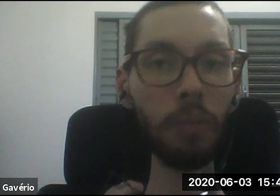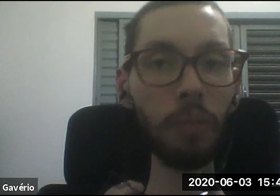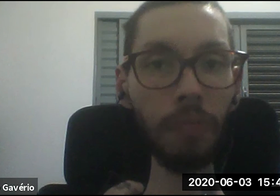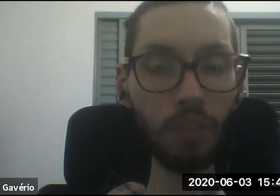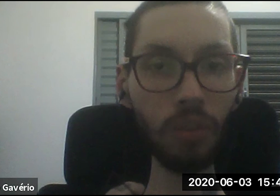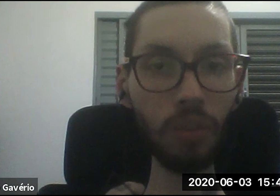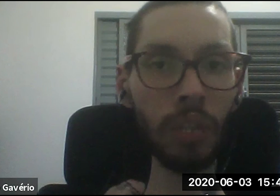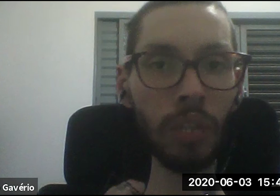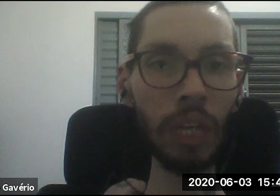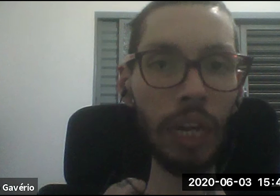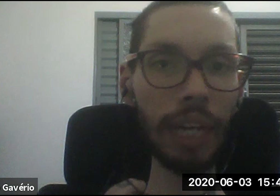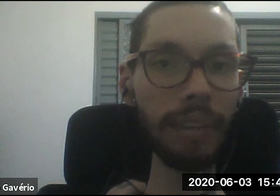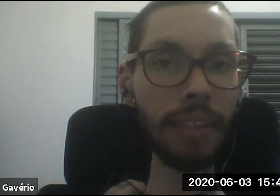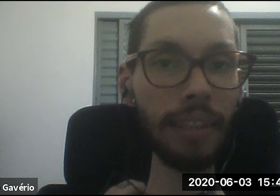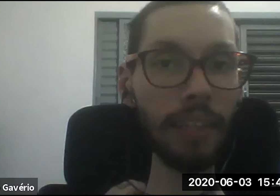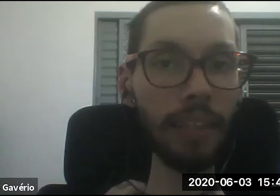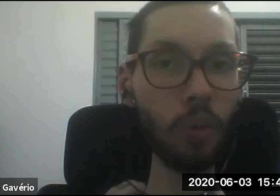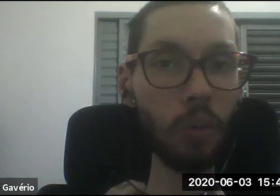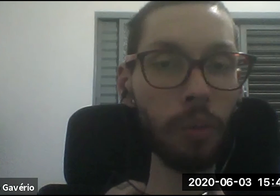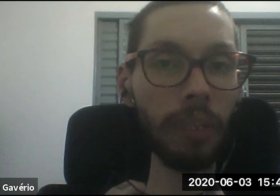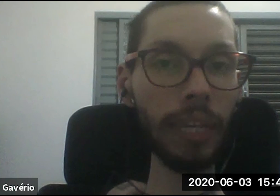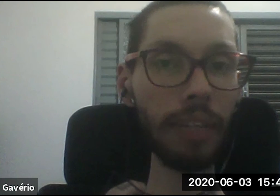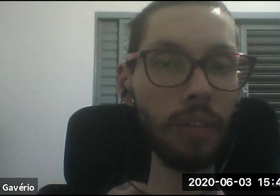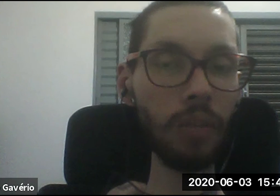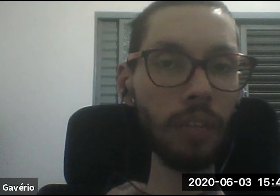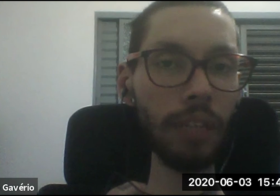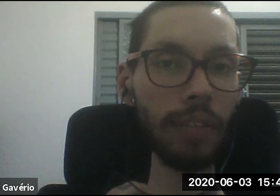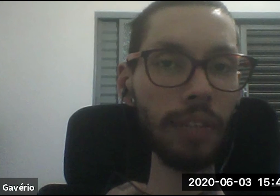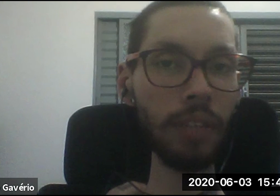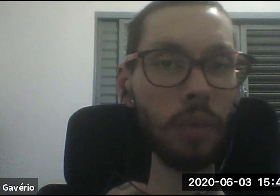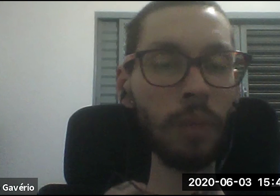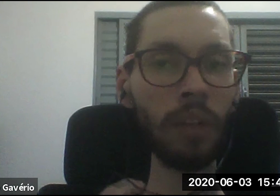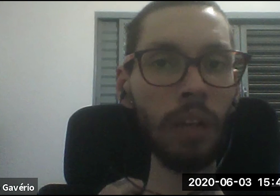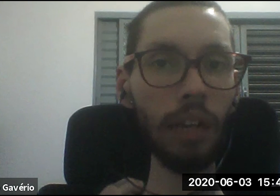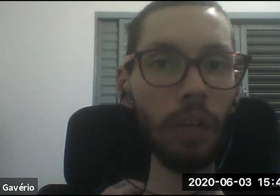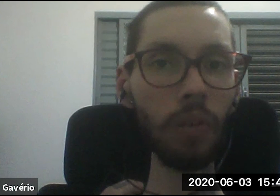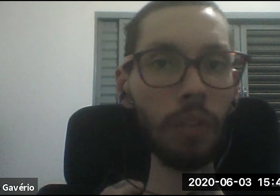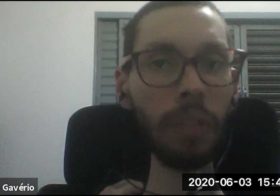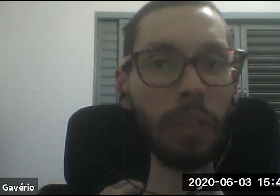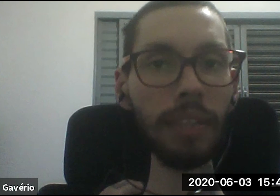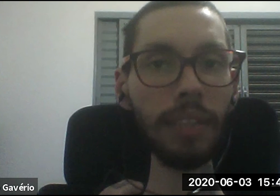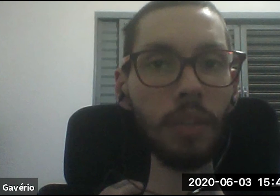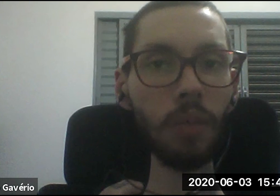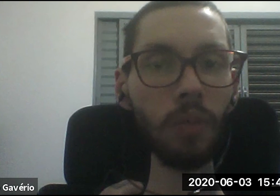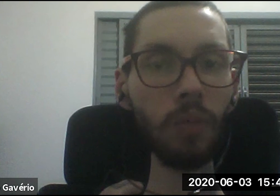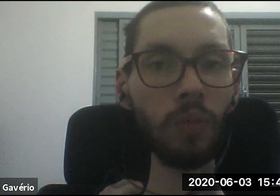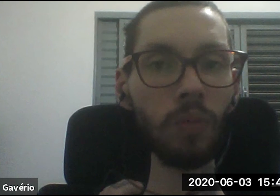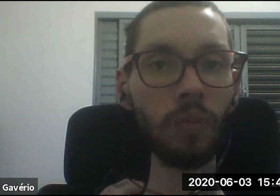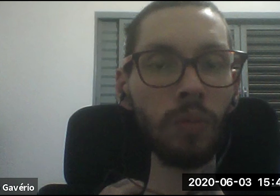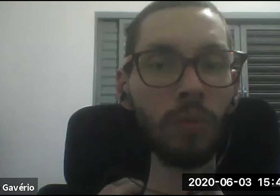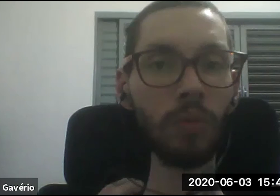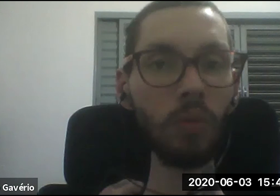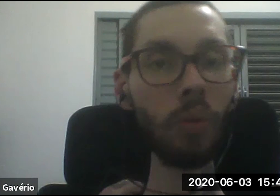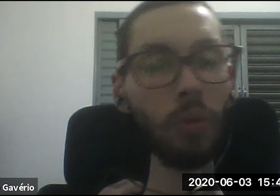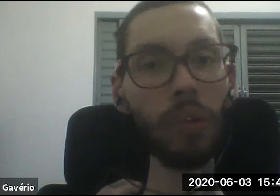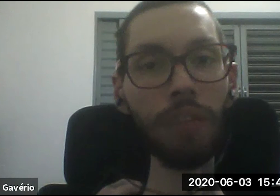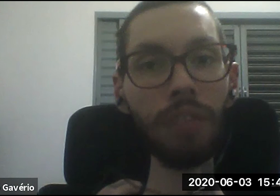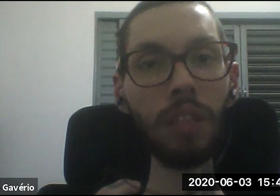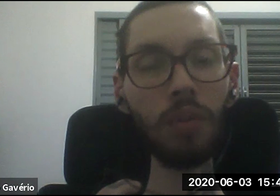mais propensos a terem comorbidades com relação à contaminação